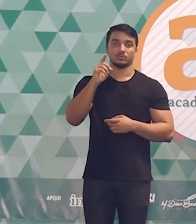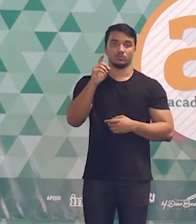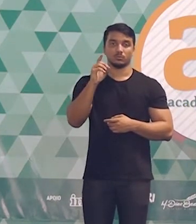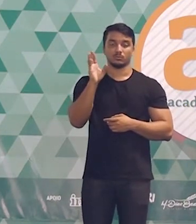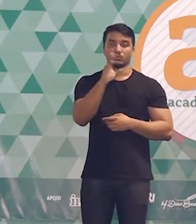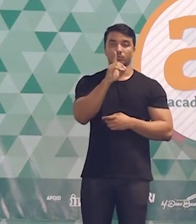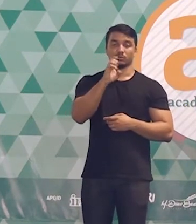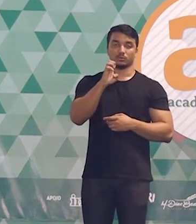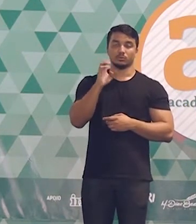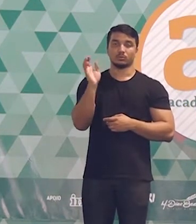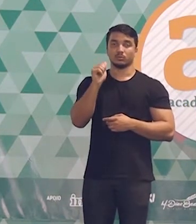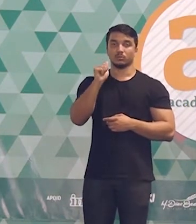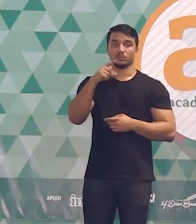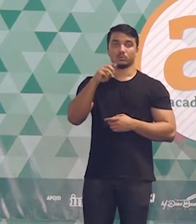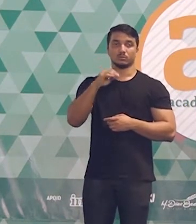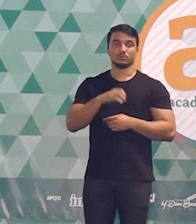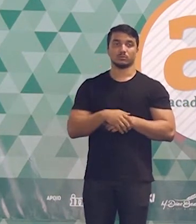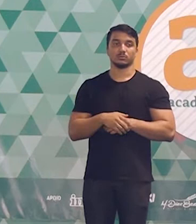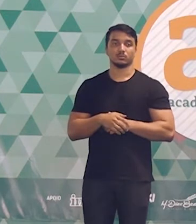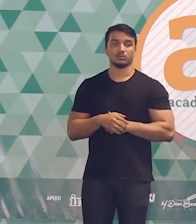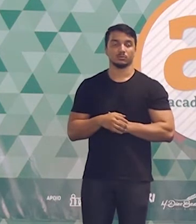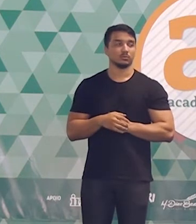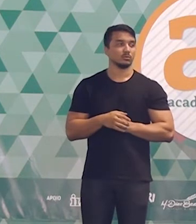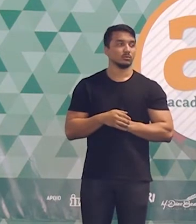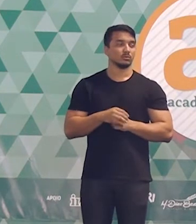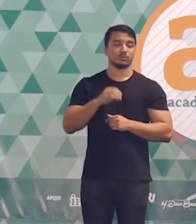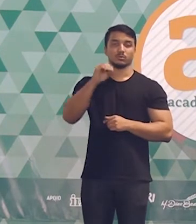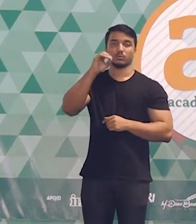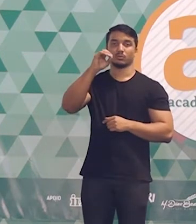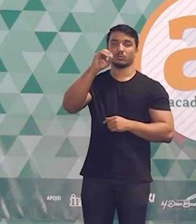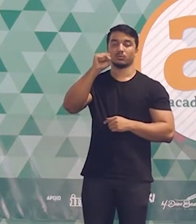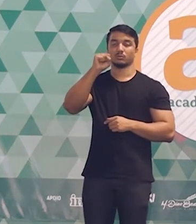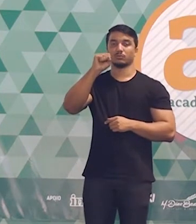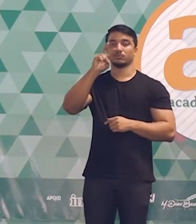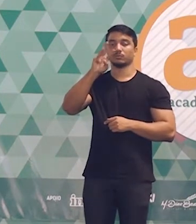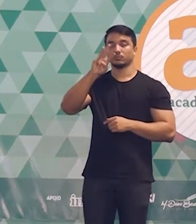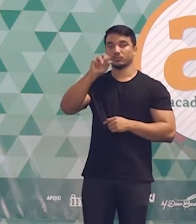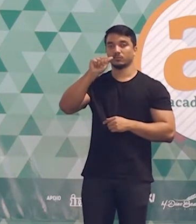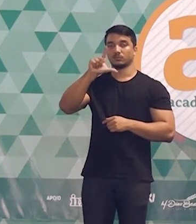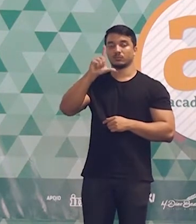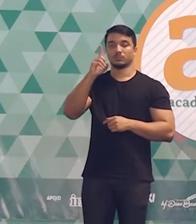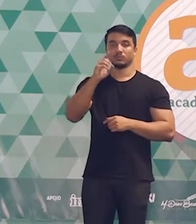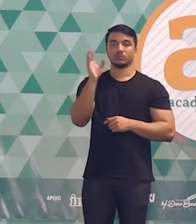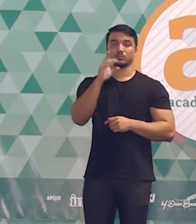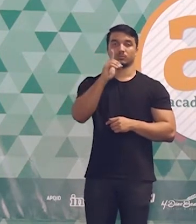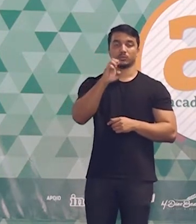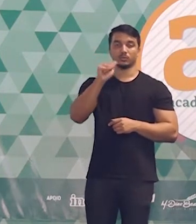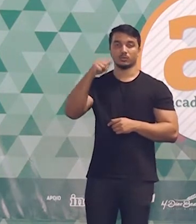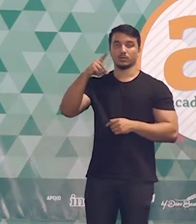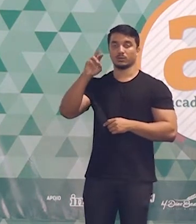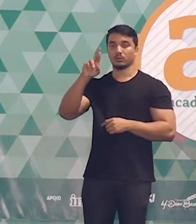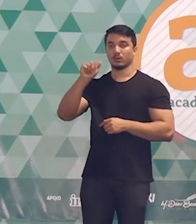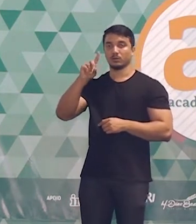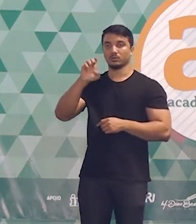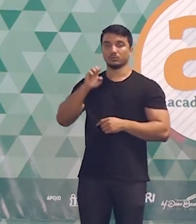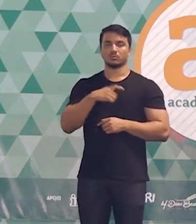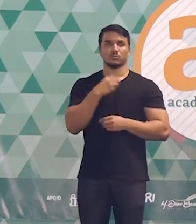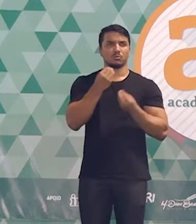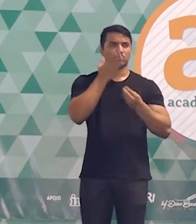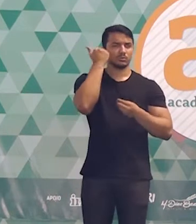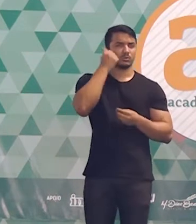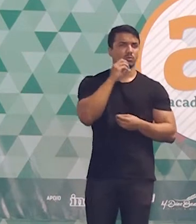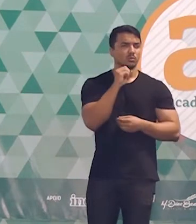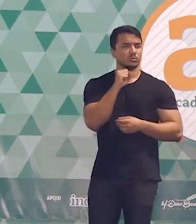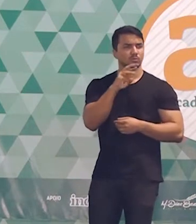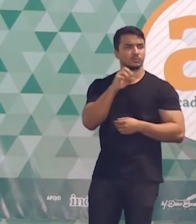Oswald, quem disser Oswald está americanizando a coisa. Oswald, pessoal, como é que você sabe que